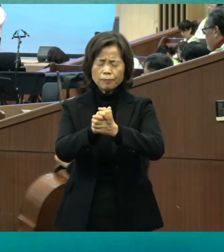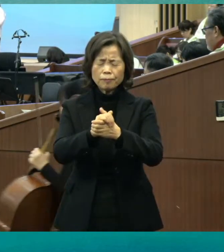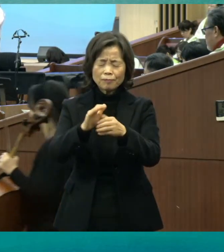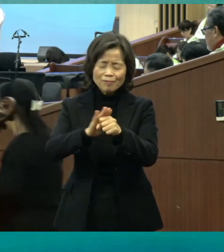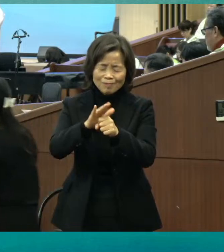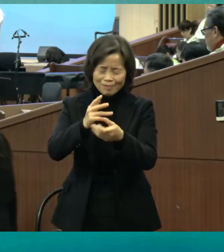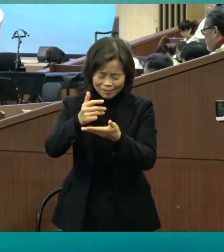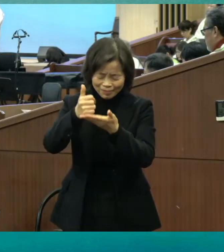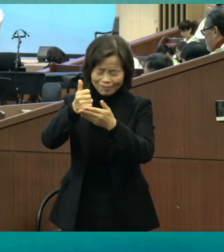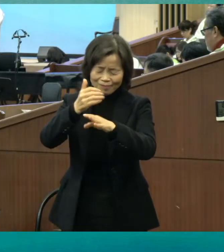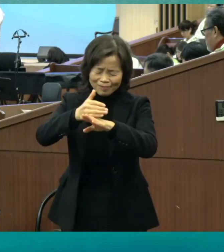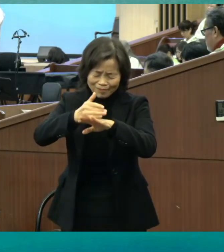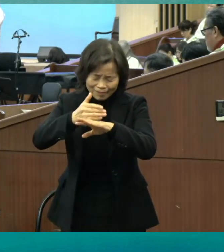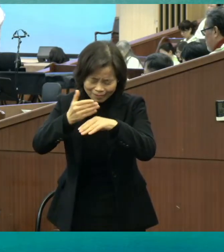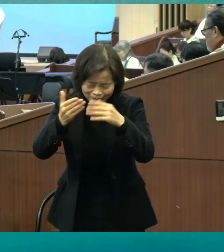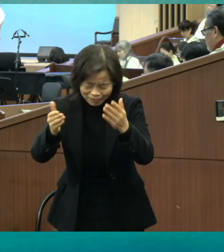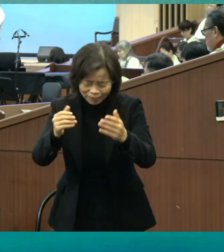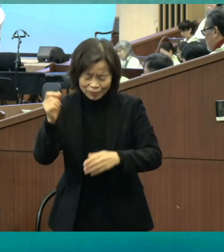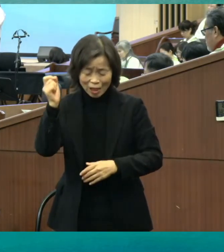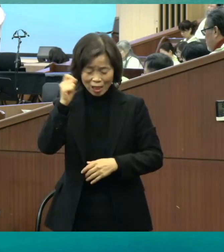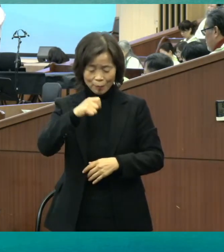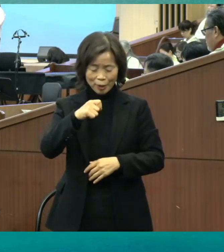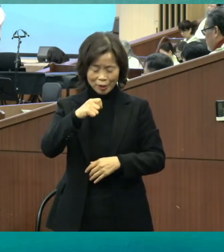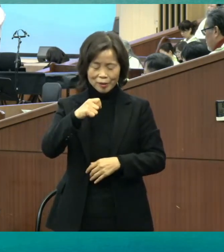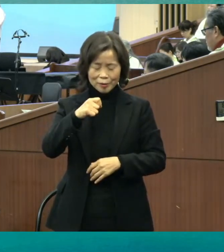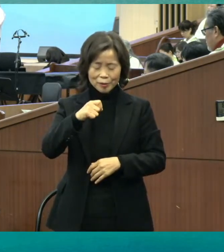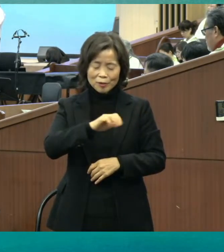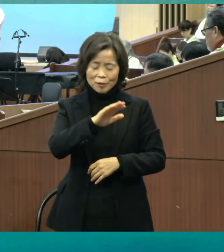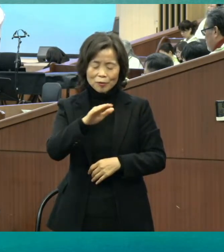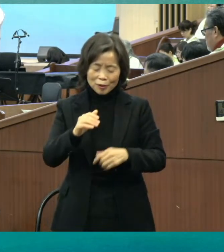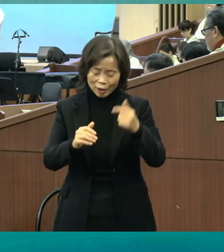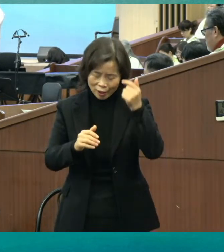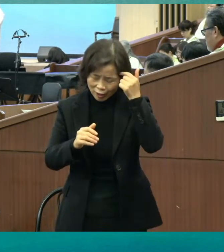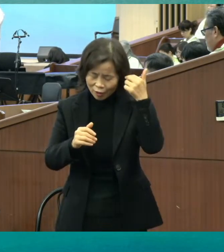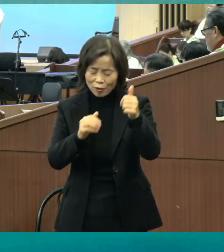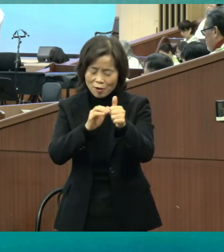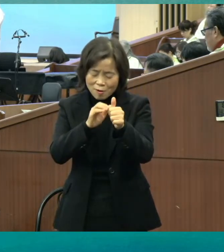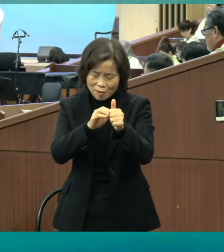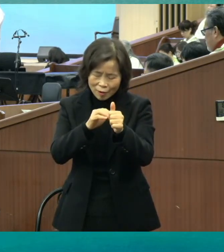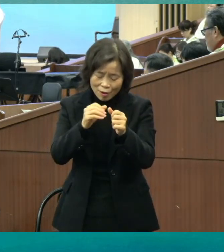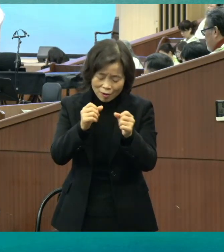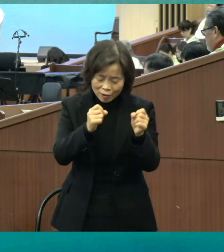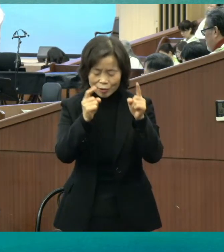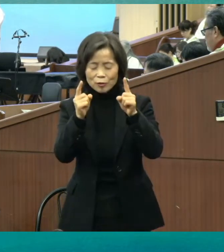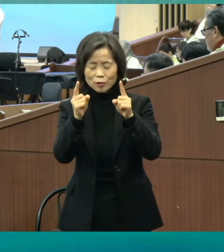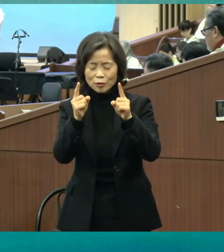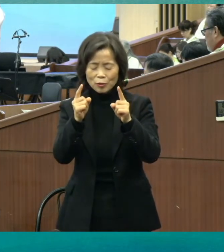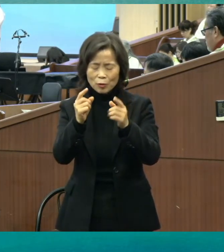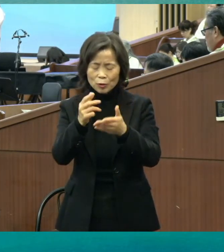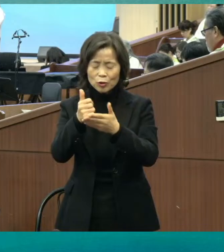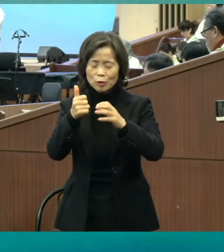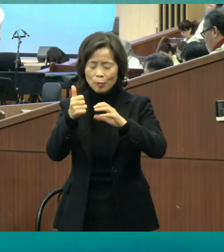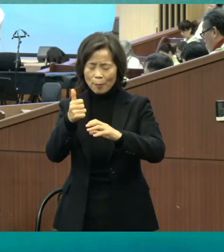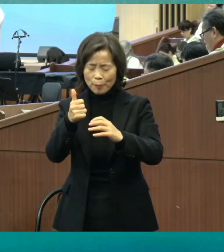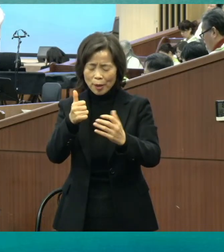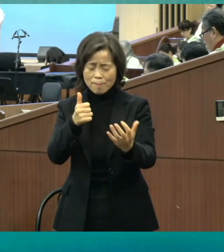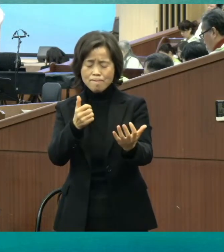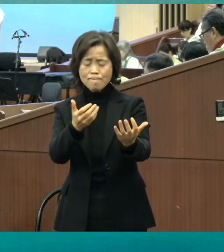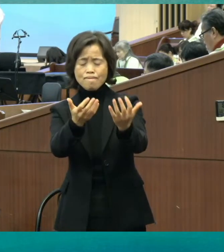사랑하는 주님, 감사합니다. 이 새벽에 우리의 영혼을 깨우시고 주의 보호자로 나오게 하신